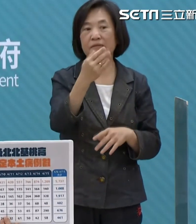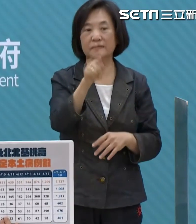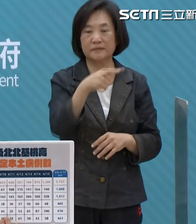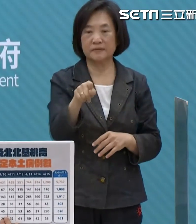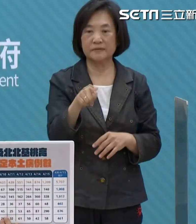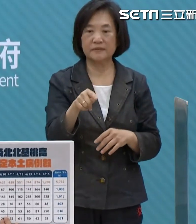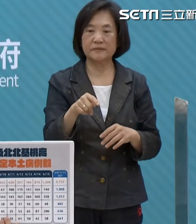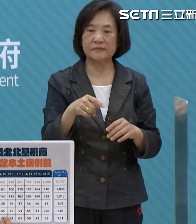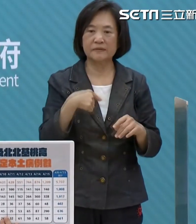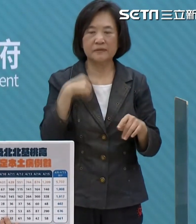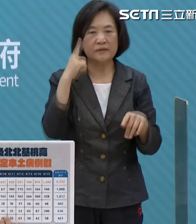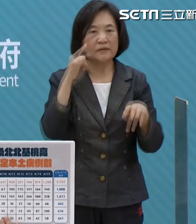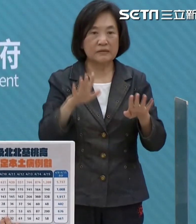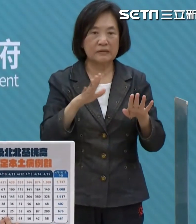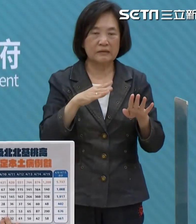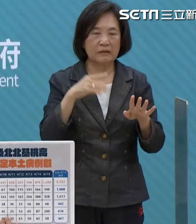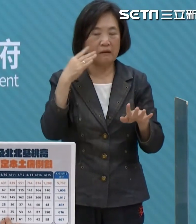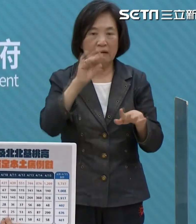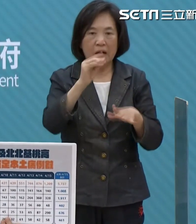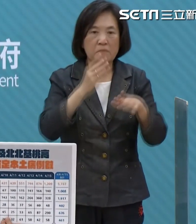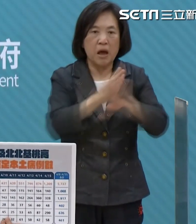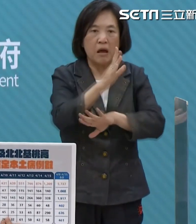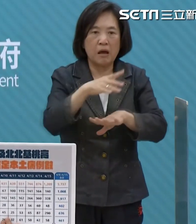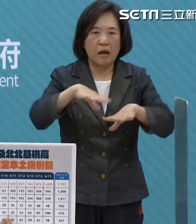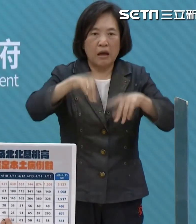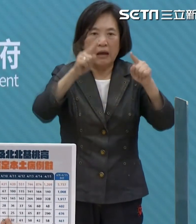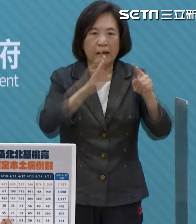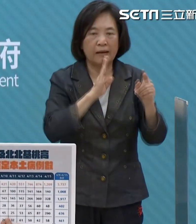哈，这大概是第一次破千嘛哈，